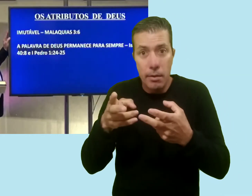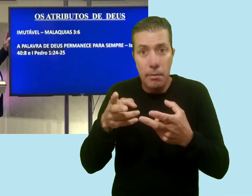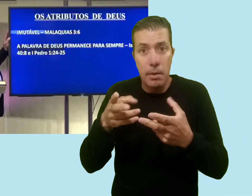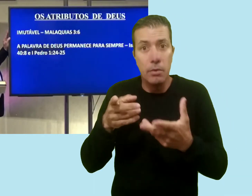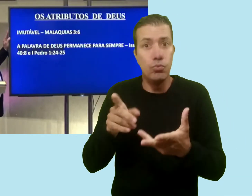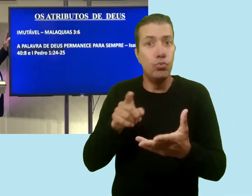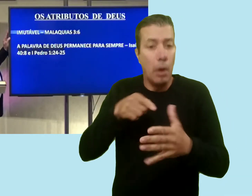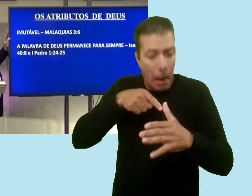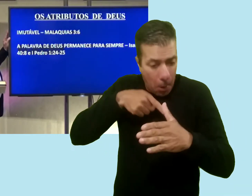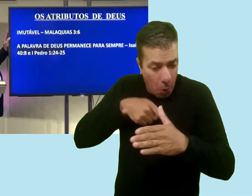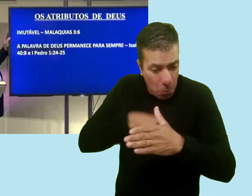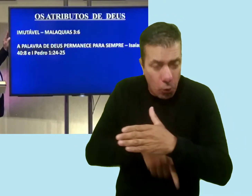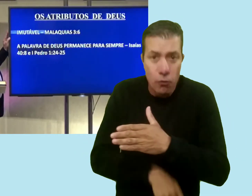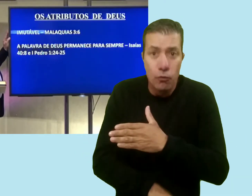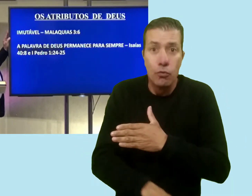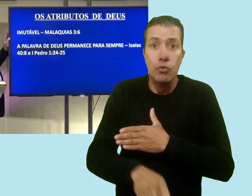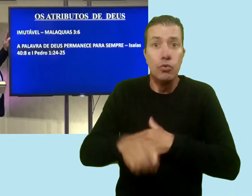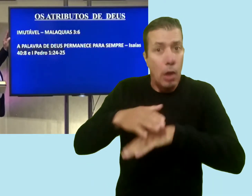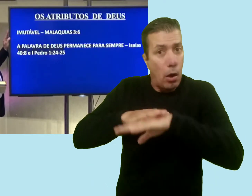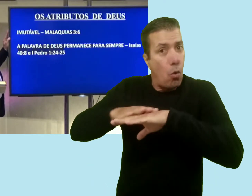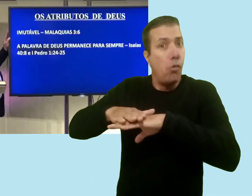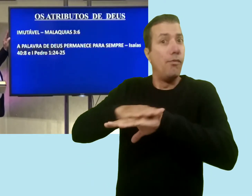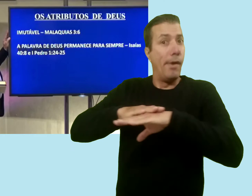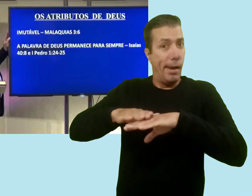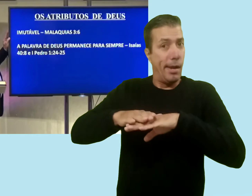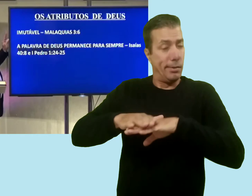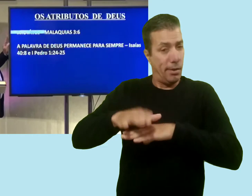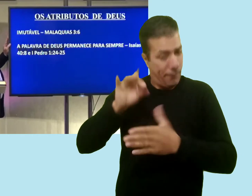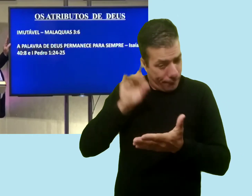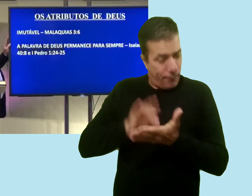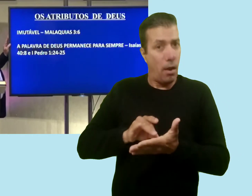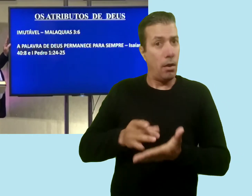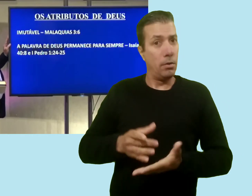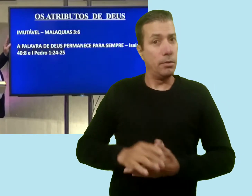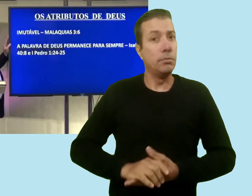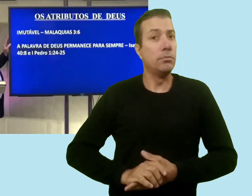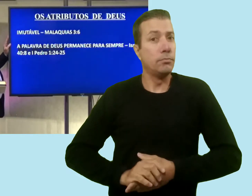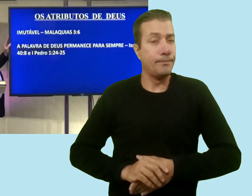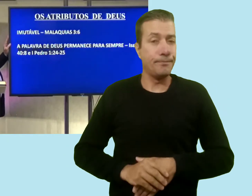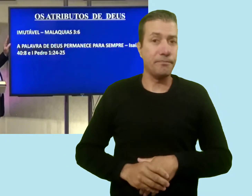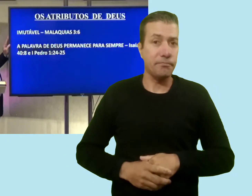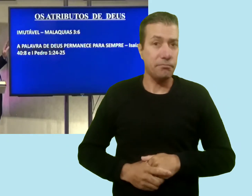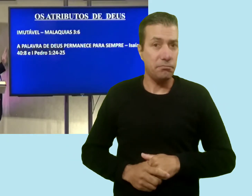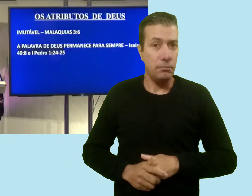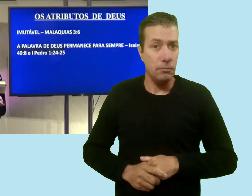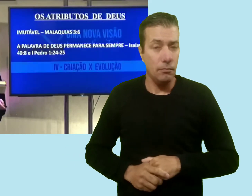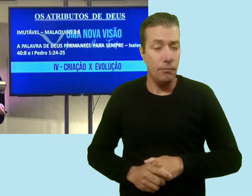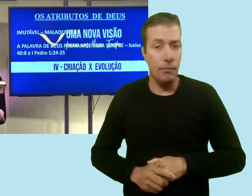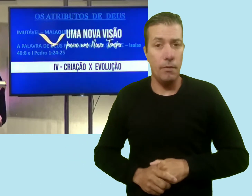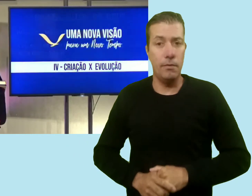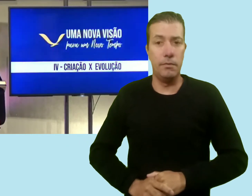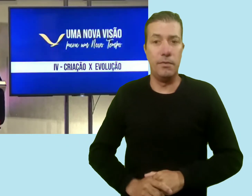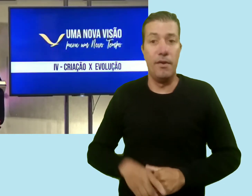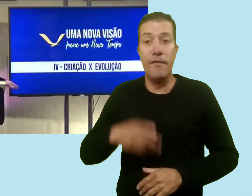estão percebendo a profundidade da nossa conversa, como essa nossa conversa é séria, não é?